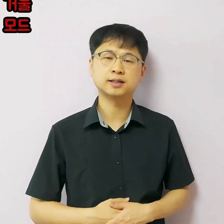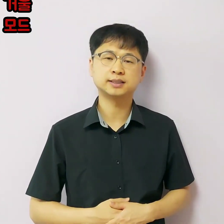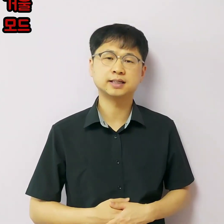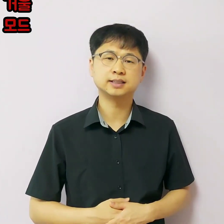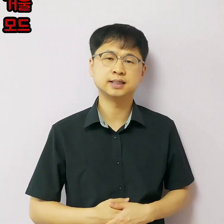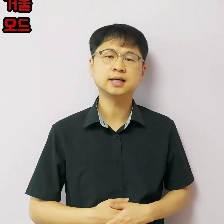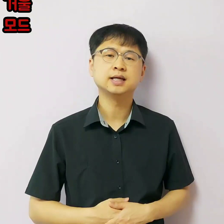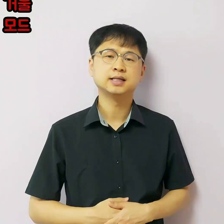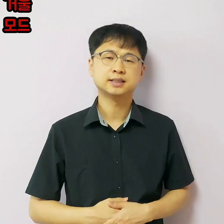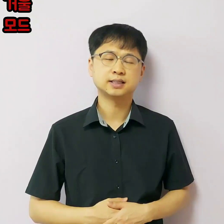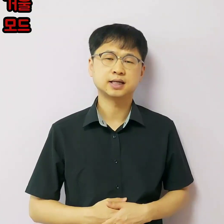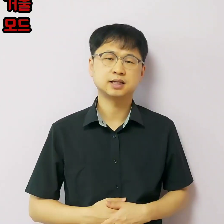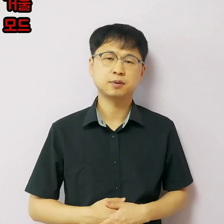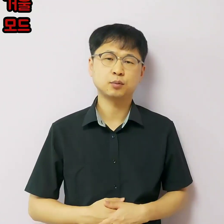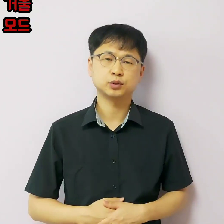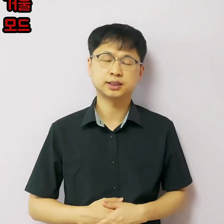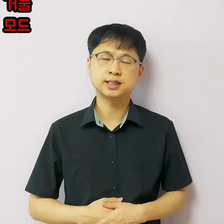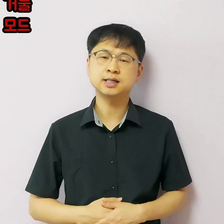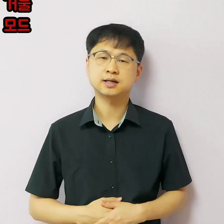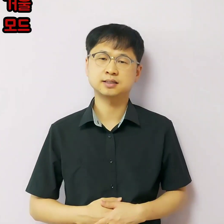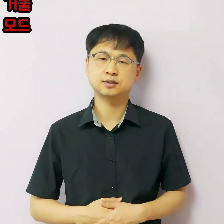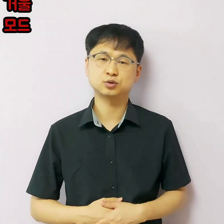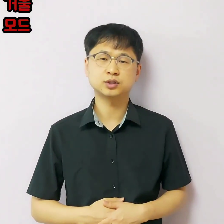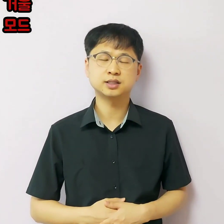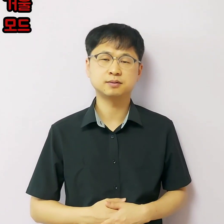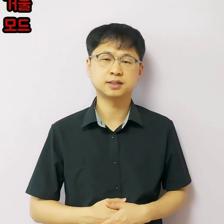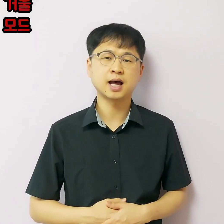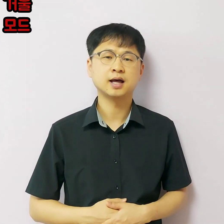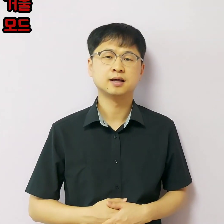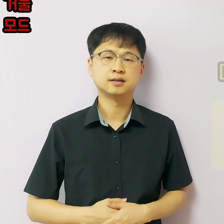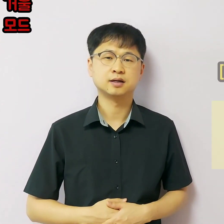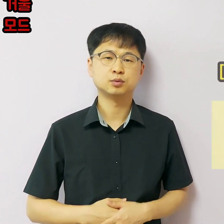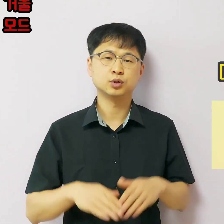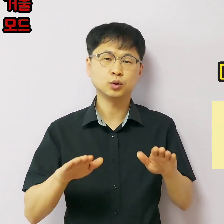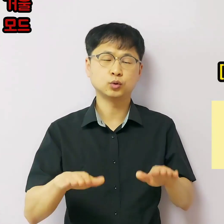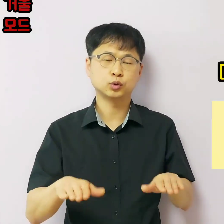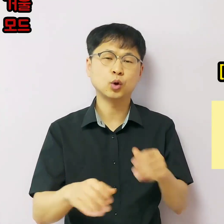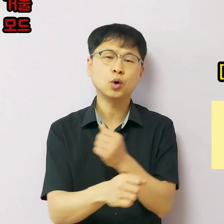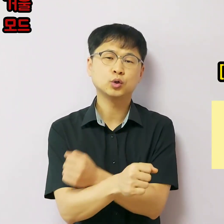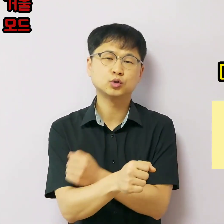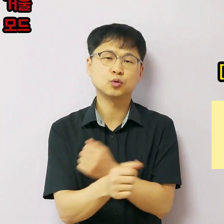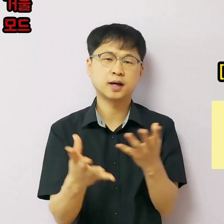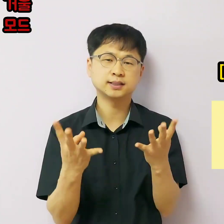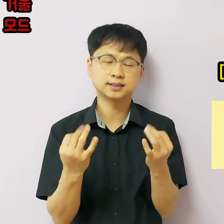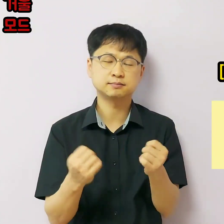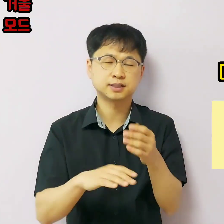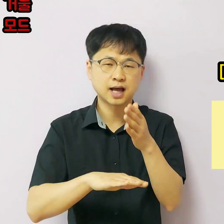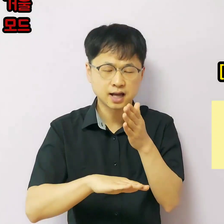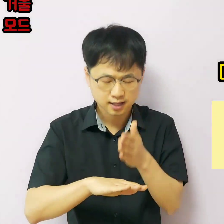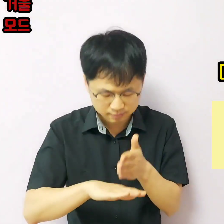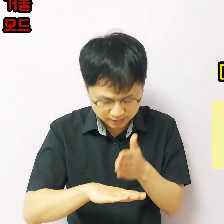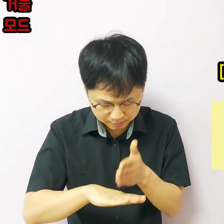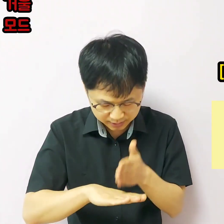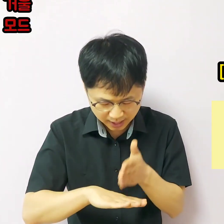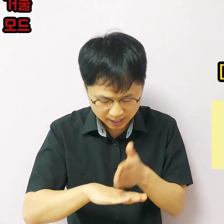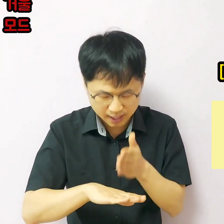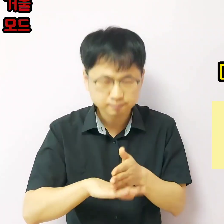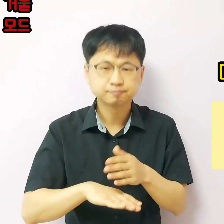빠르지 않으니 찬찬히 배워보시길 강력 추천드립니다. 여러분 오늘도 수고 많으셨습니다. 감사합니다.